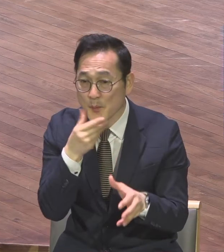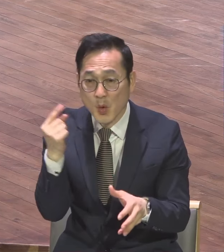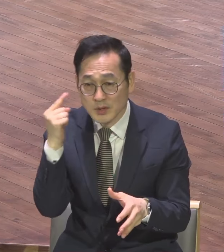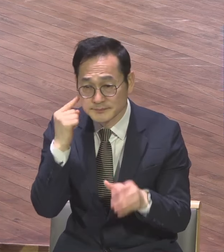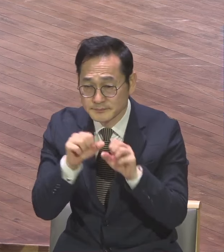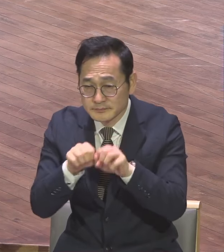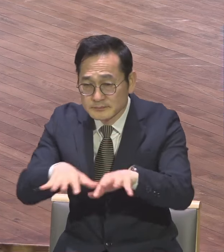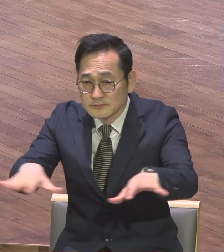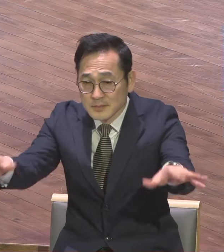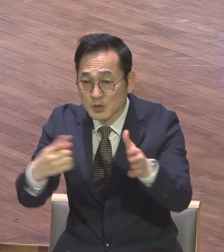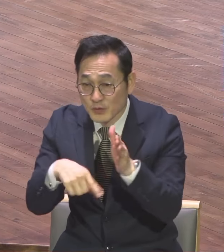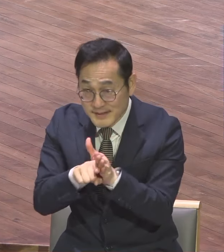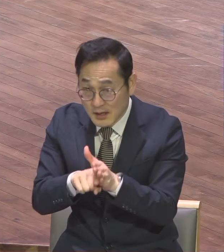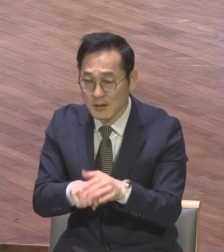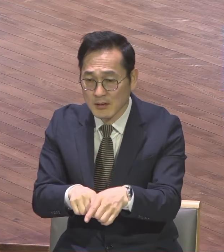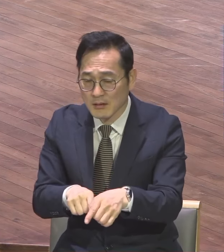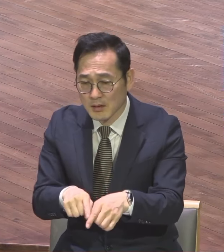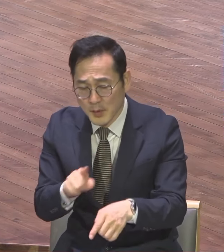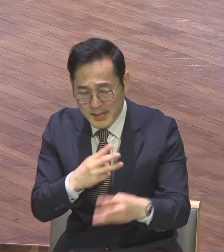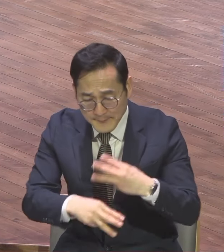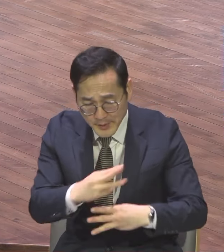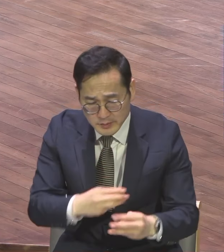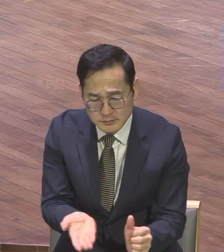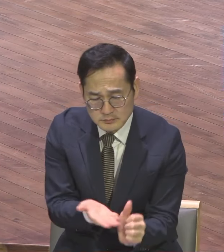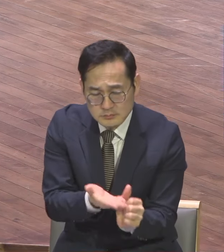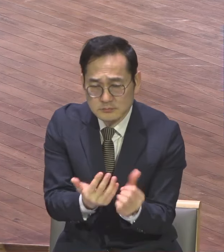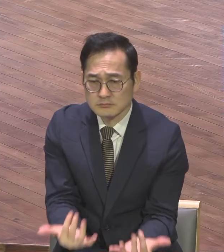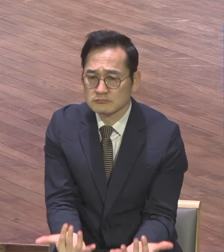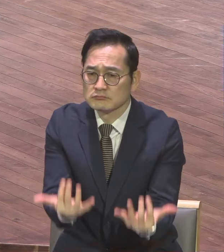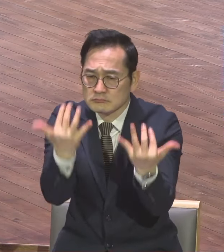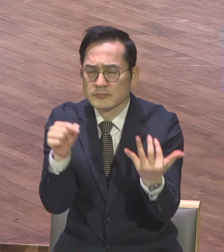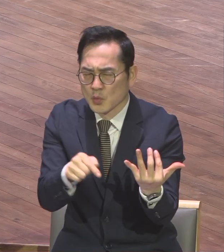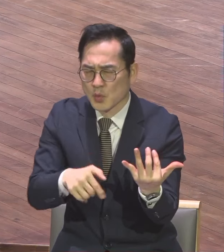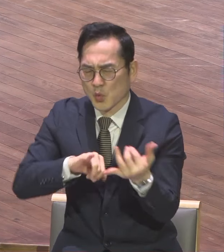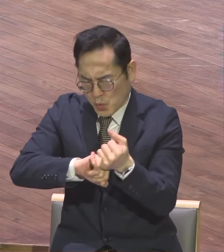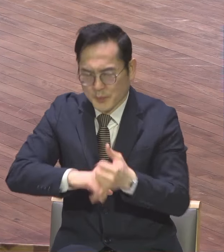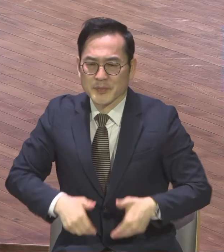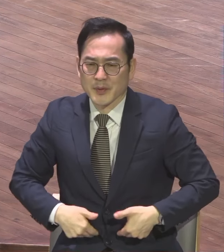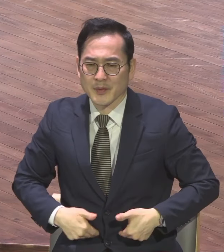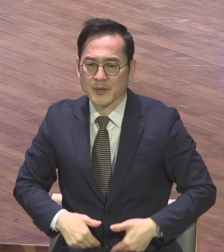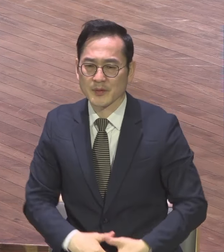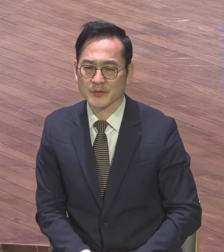렘넌트가 어떻게 세워지느냐에 따라서 결정이 된다고 볼 수 있습니다.